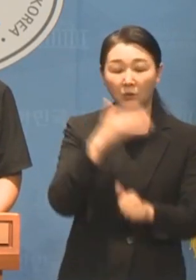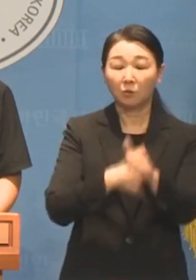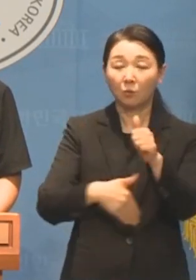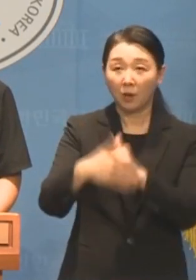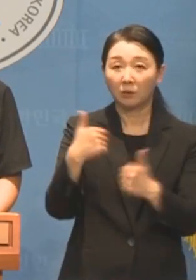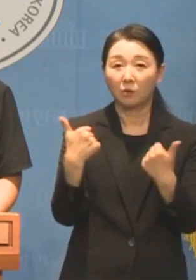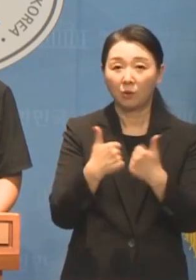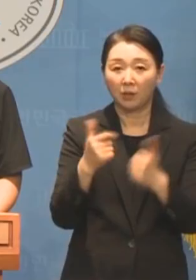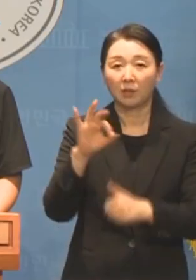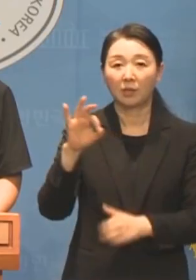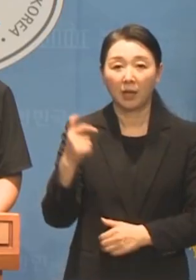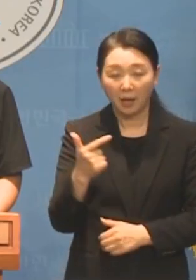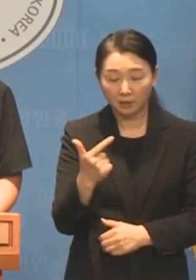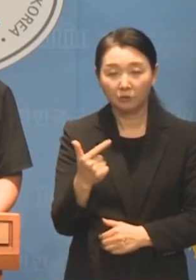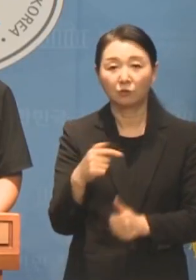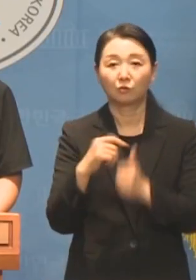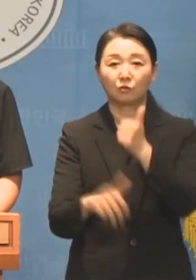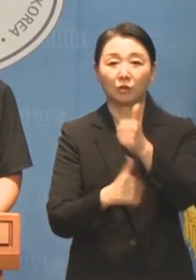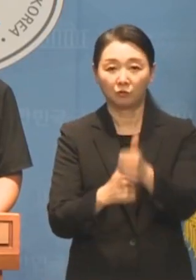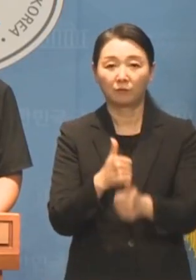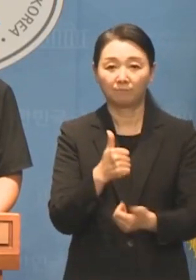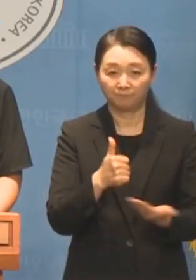한국환경회의 안재훈 운영위원장입니다.